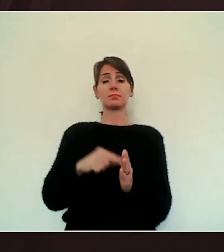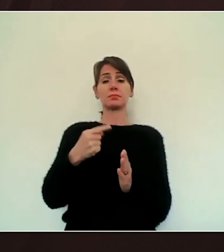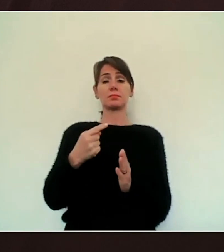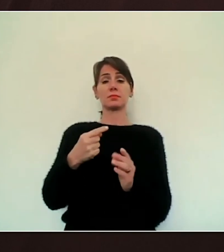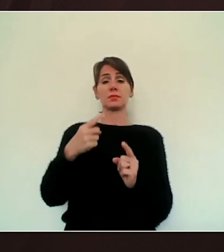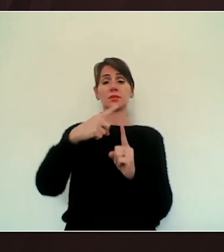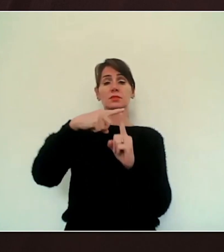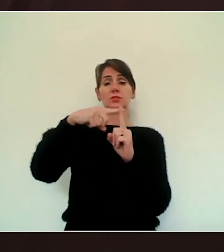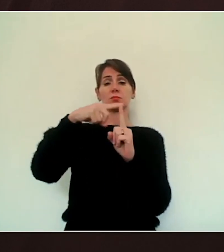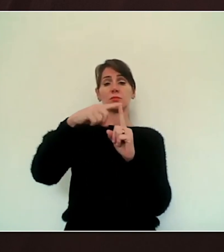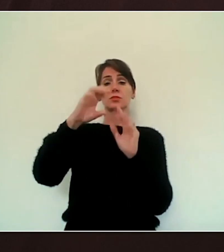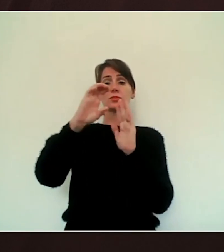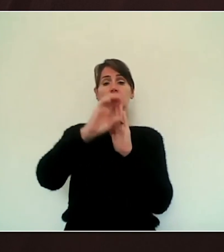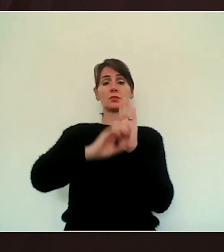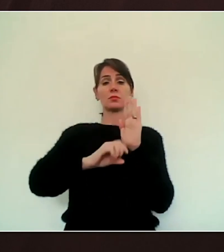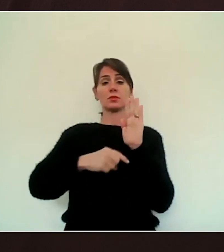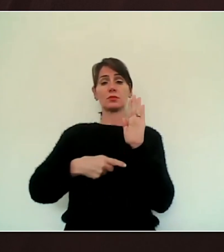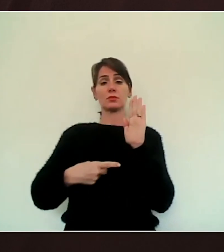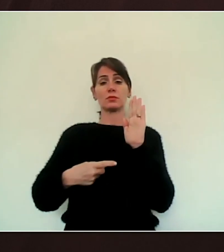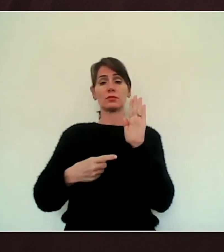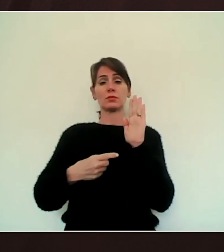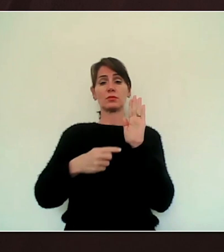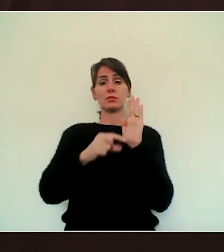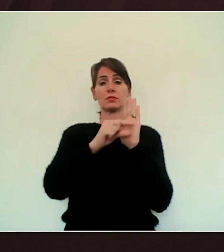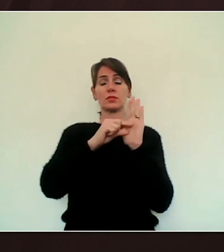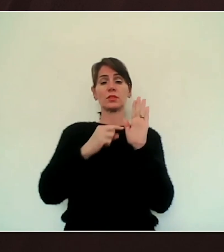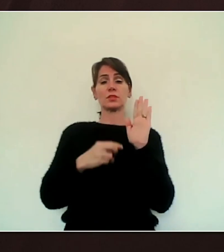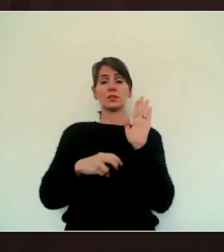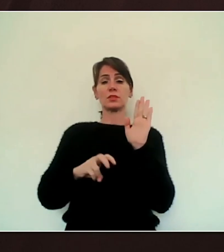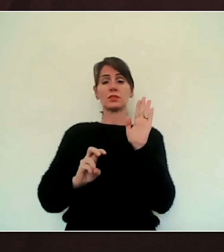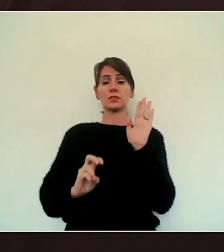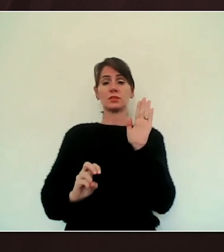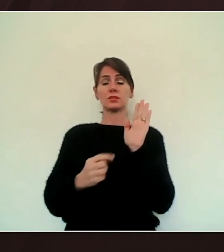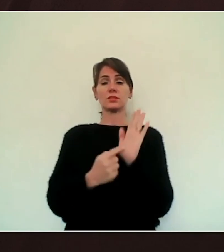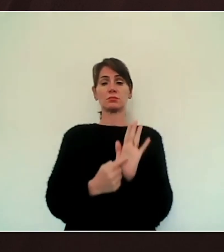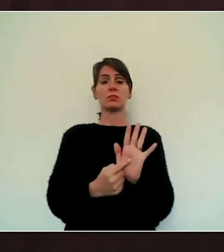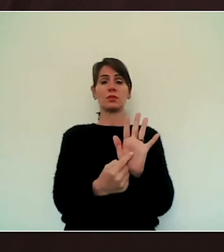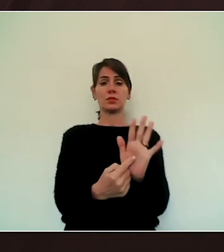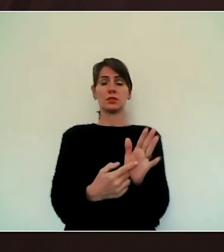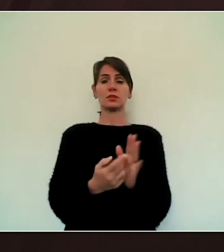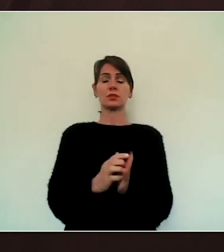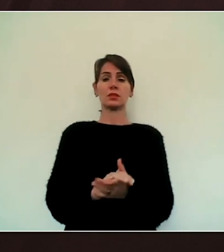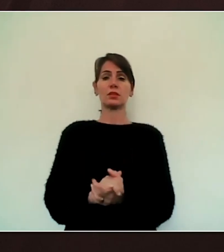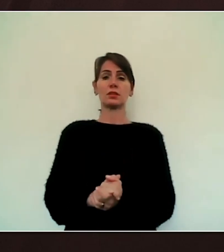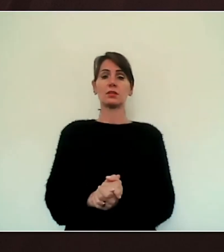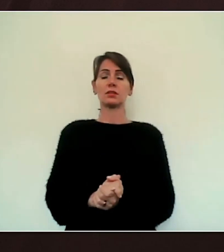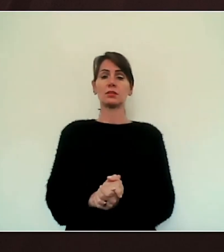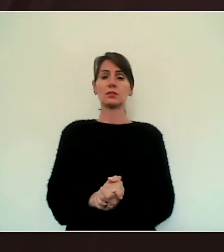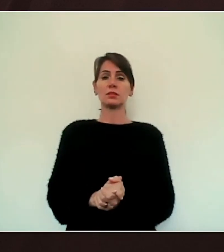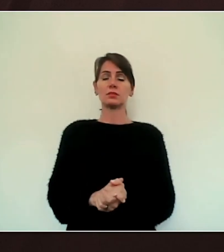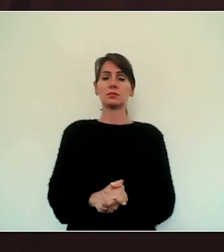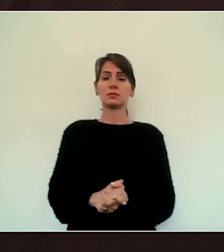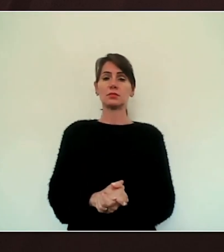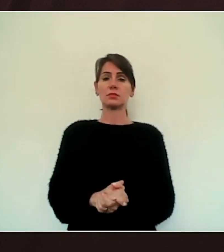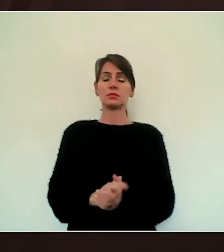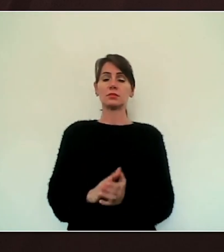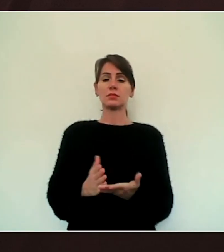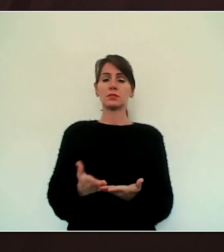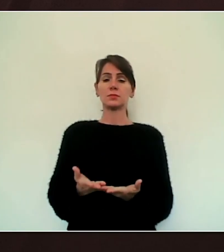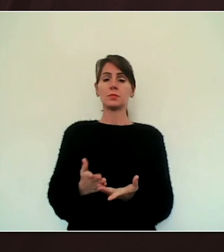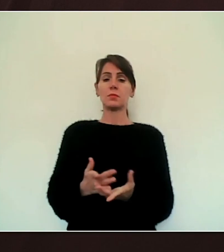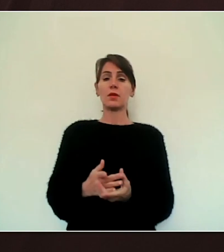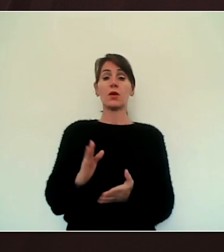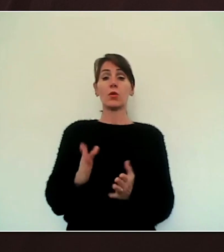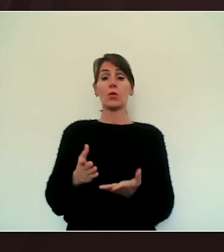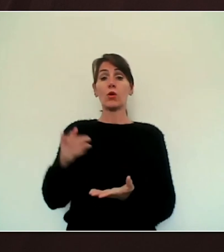Irmãos, terminando aqui para dizer para vocês, irmãos, dessa forma, o Senhor vai conseguir uma igreja